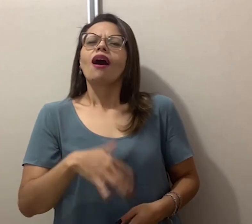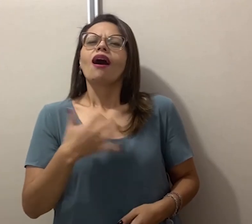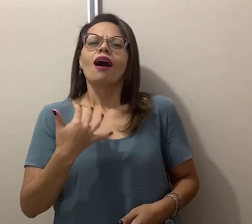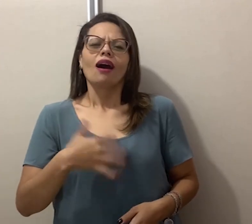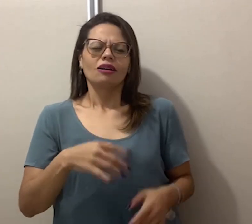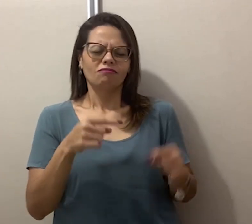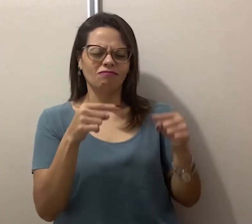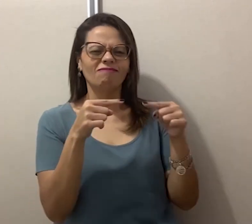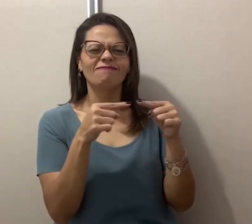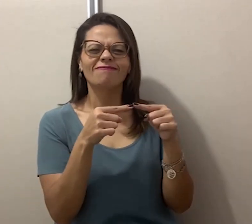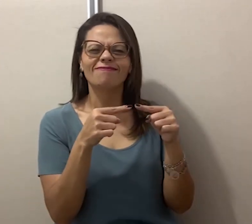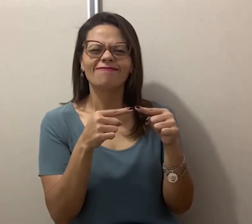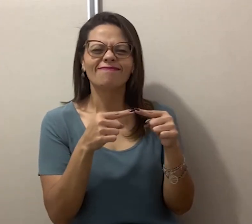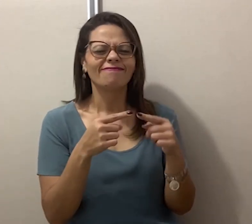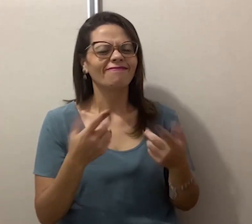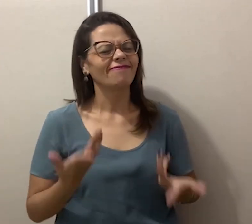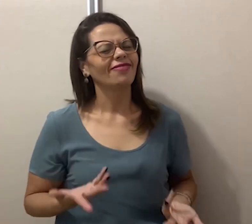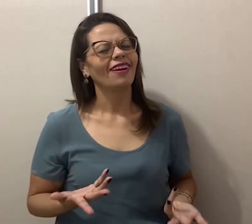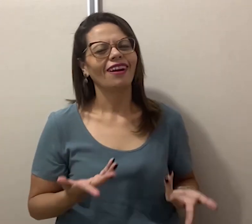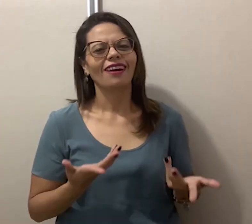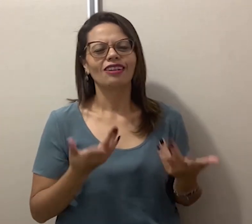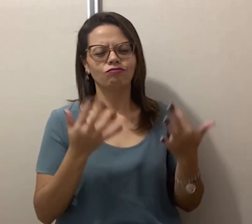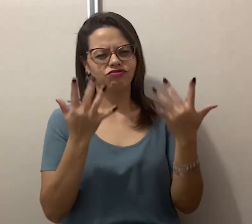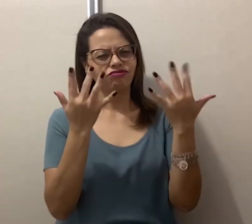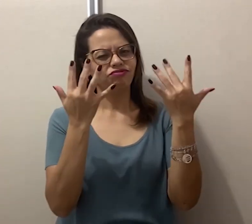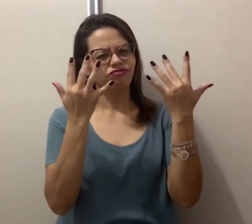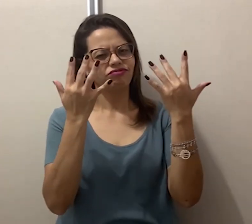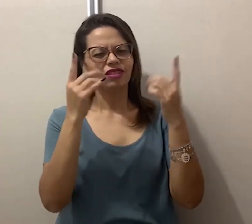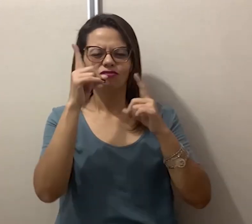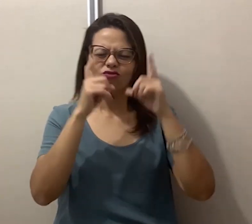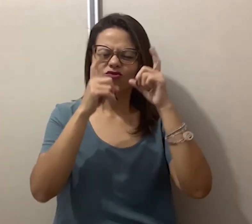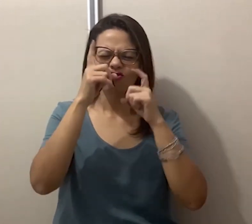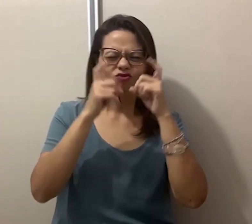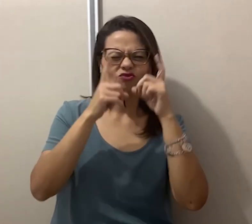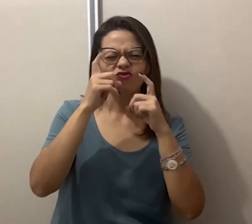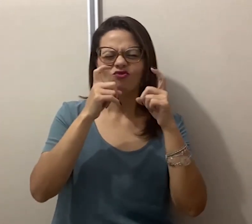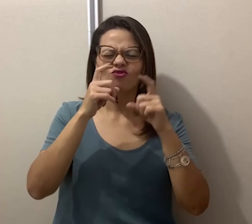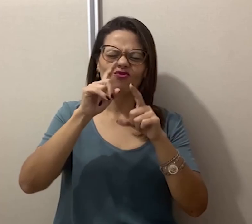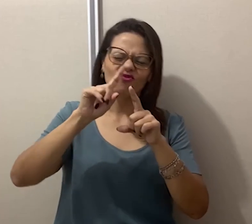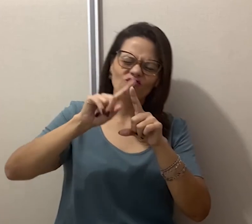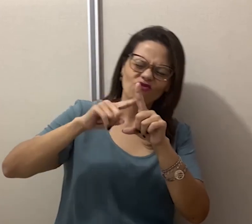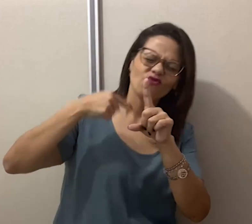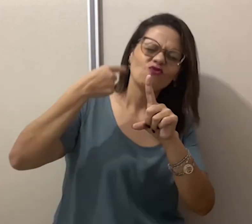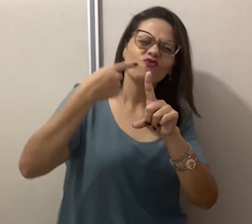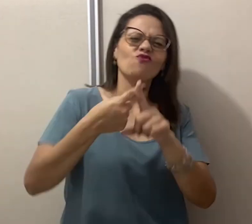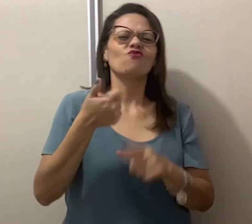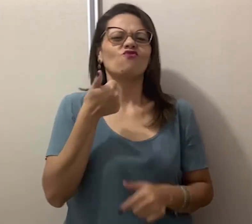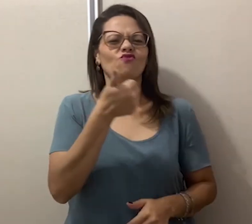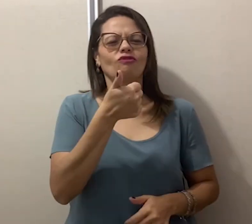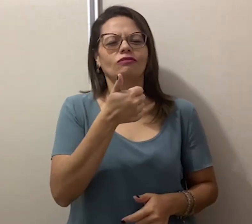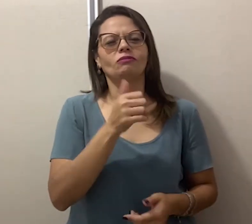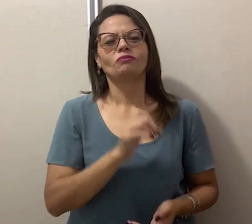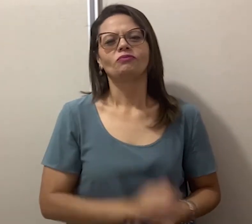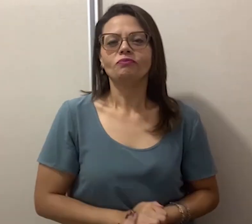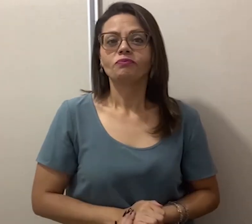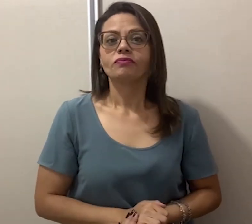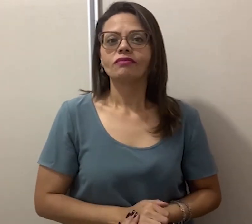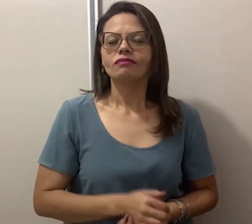muito bonito. Combina, né? Fica legal assim. A intensidade